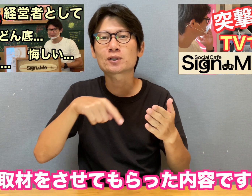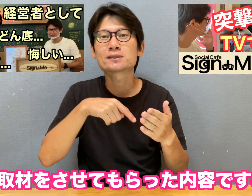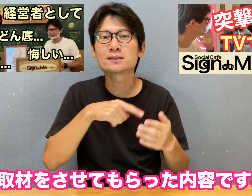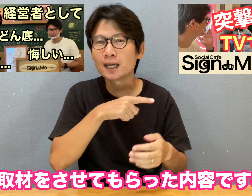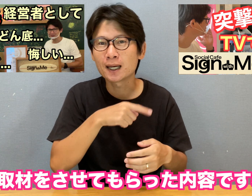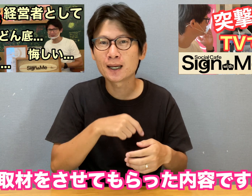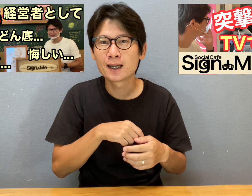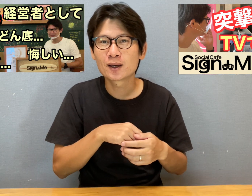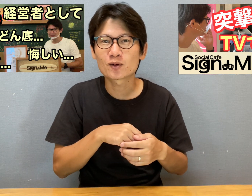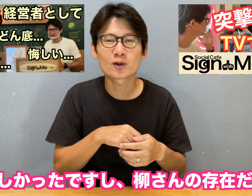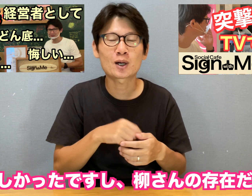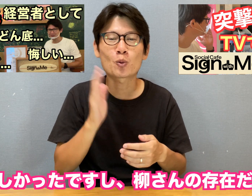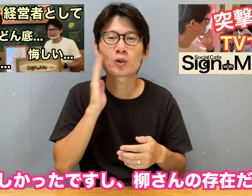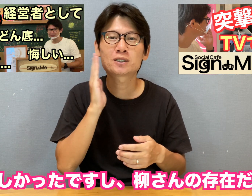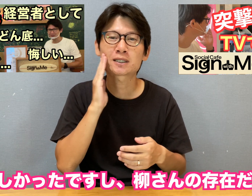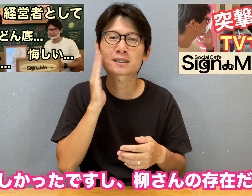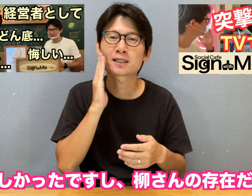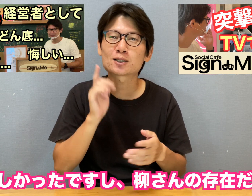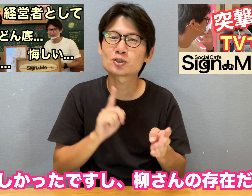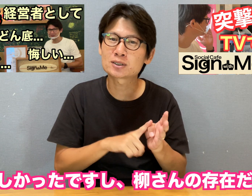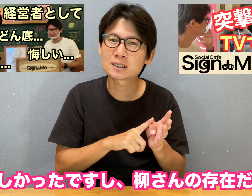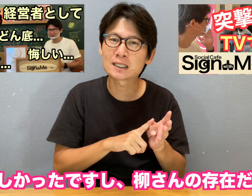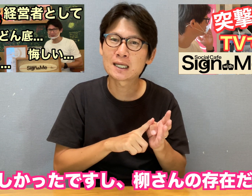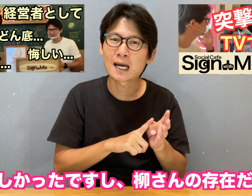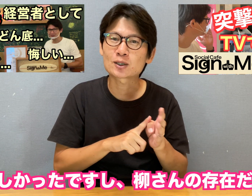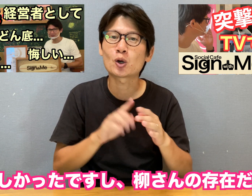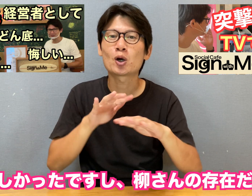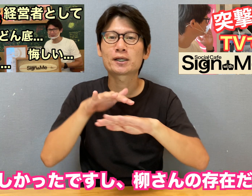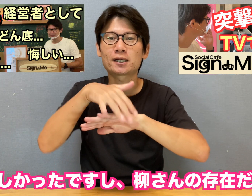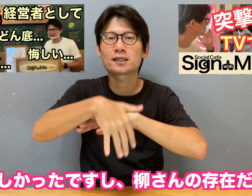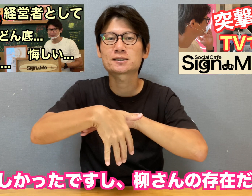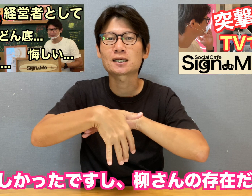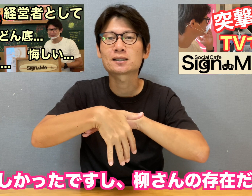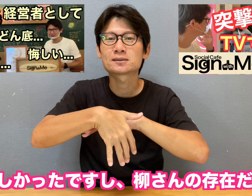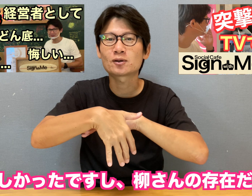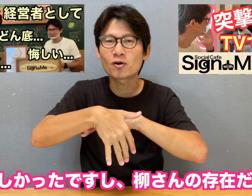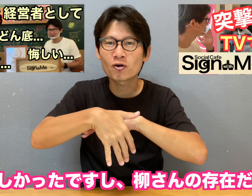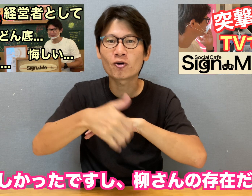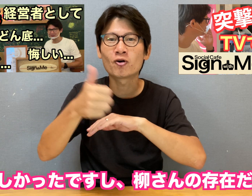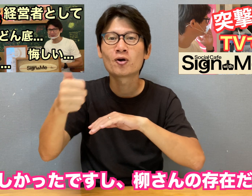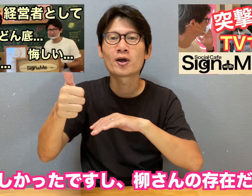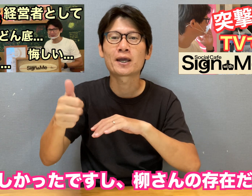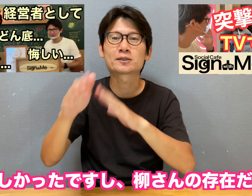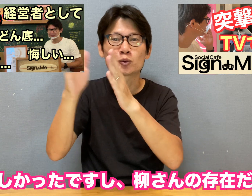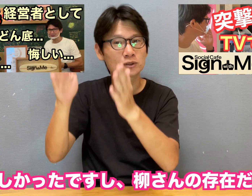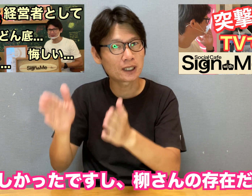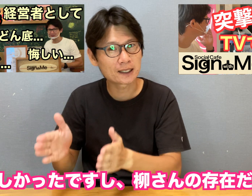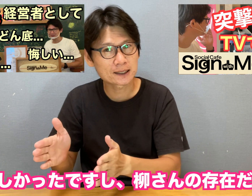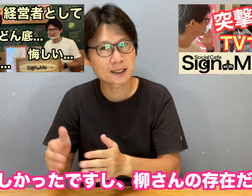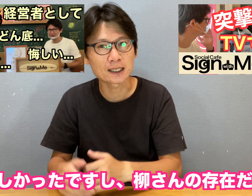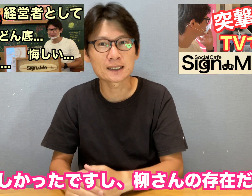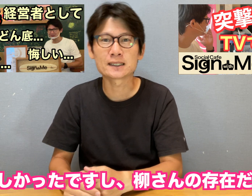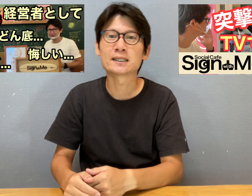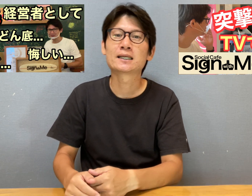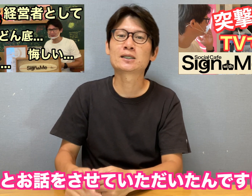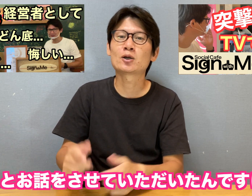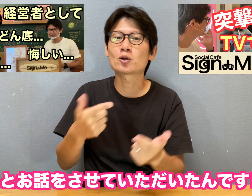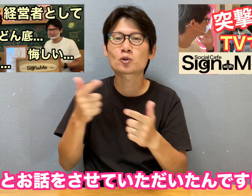ですね。これは美味しかったですし、あと柳さんの 存在だったり、いろいろと